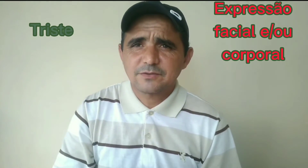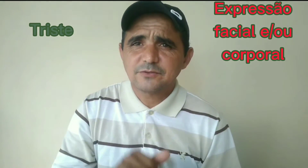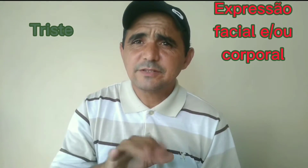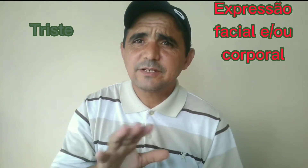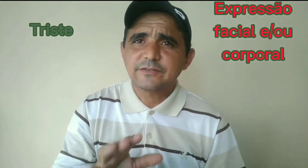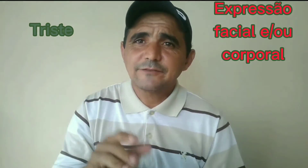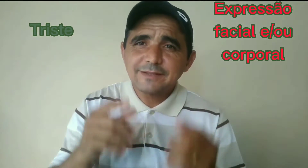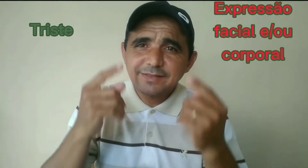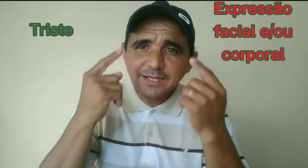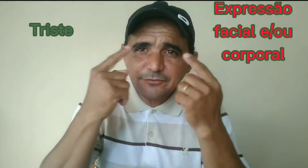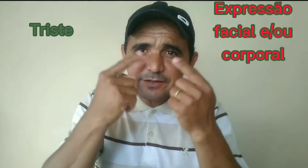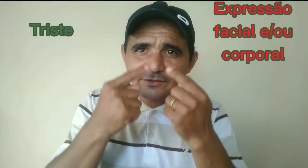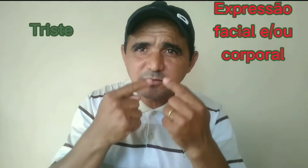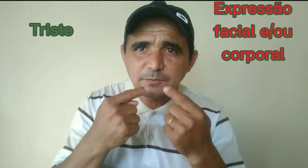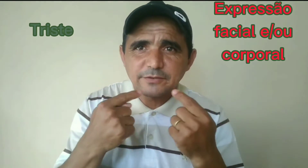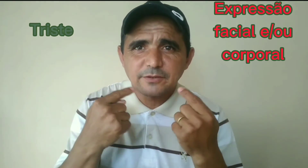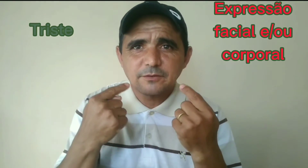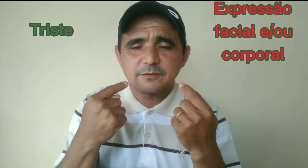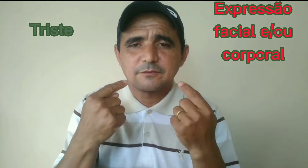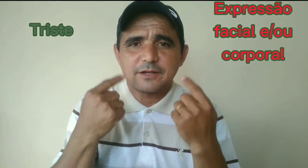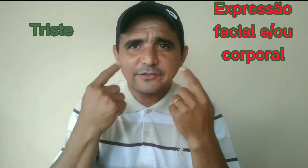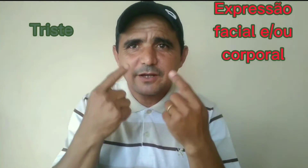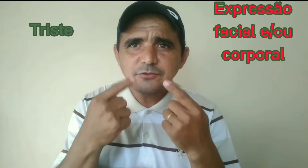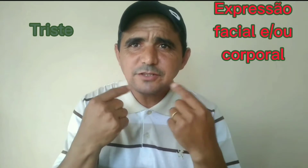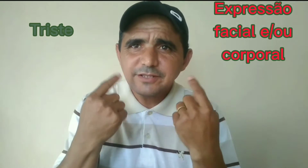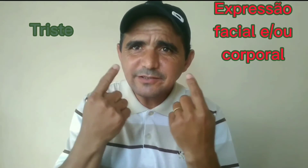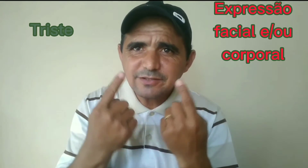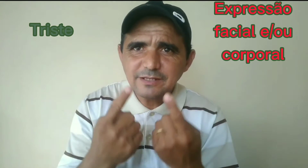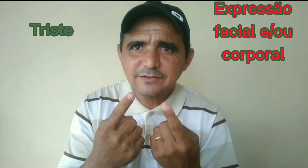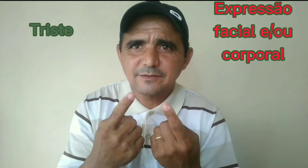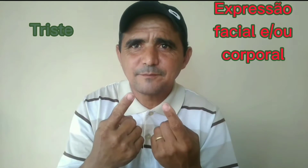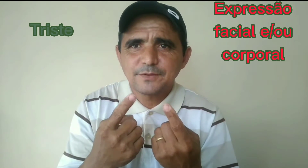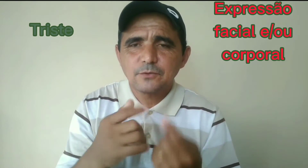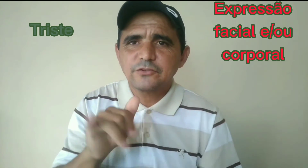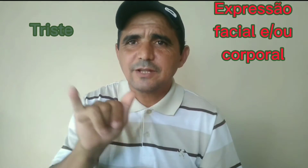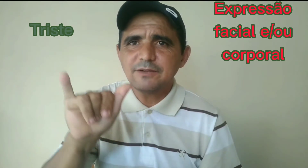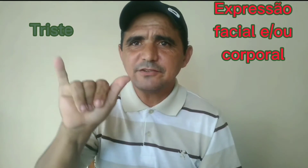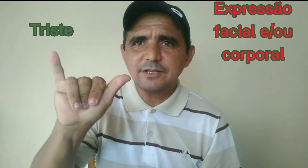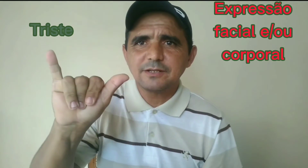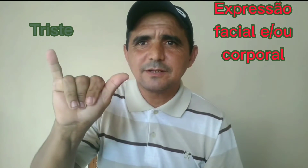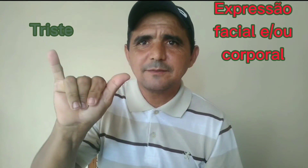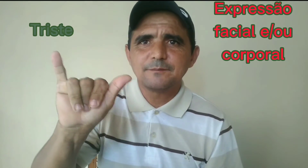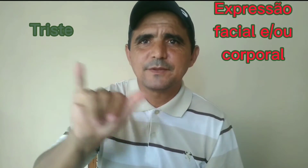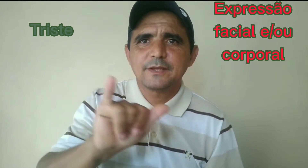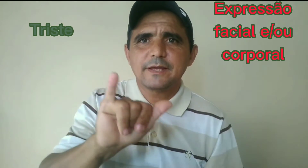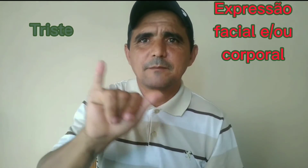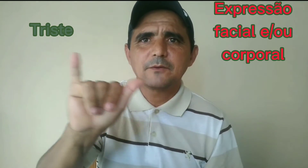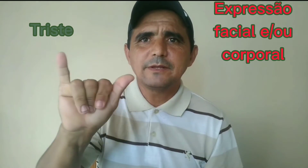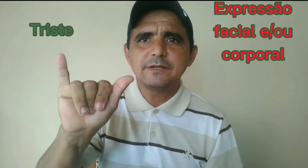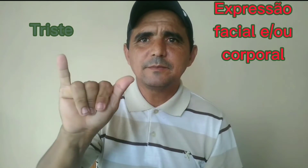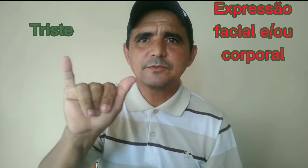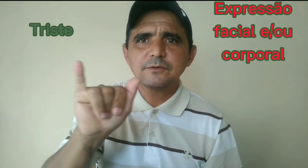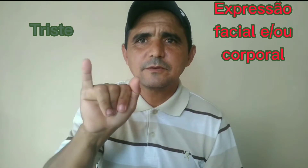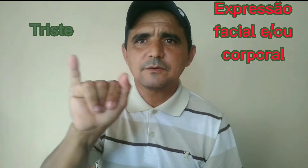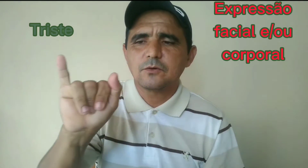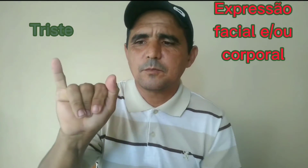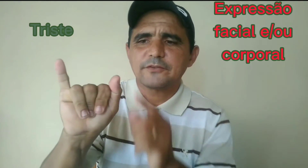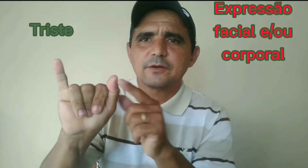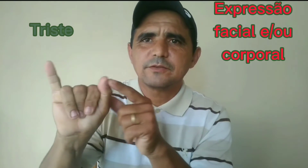Sinal de triste, você vai ter que fazer uma expressão facial de tristeza. O sinal é esse aqui, né? Que é a mão em Y, ou pode ser com o